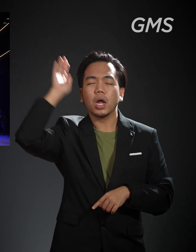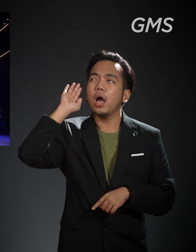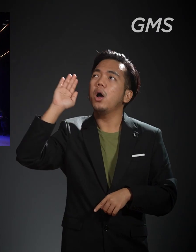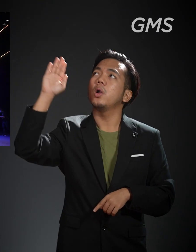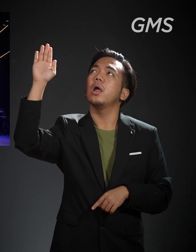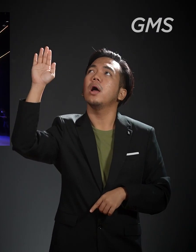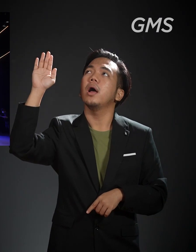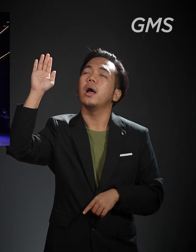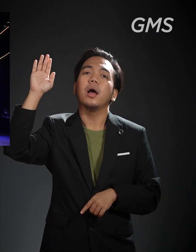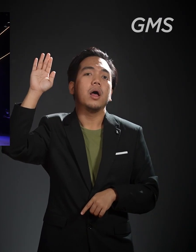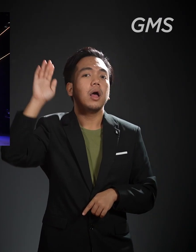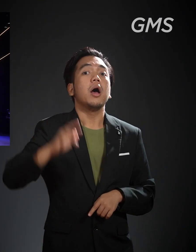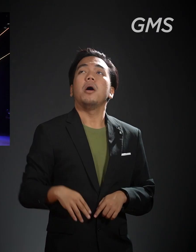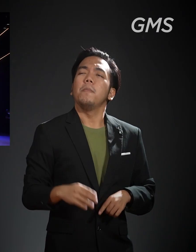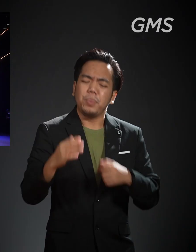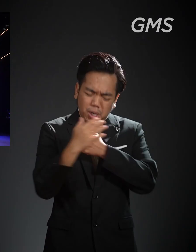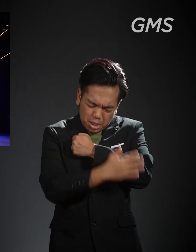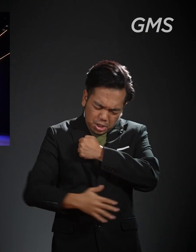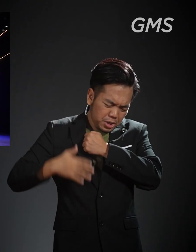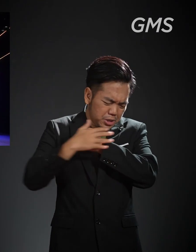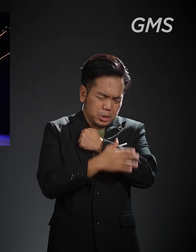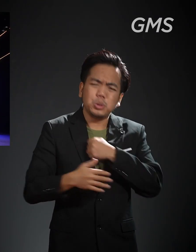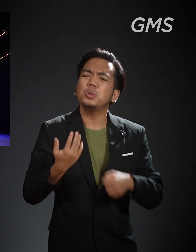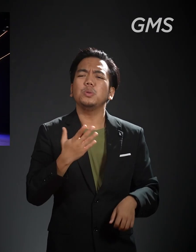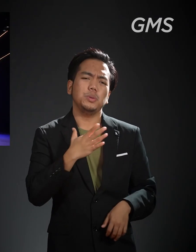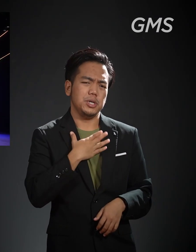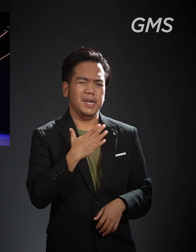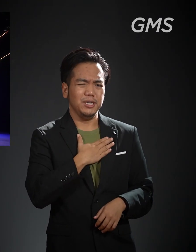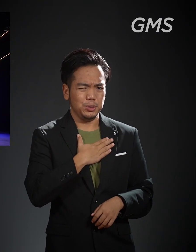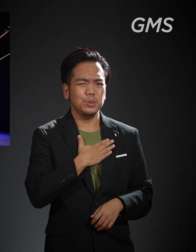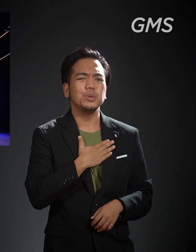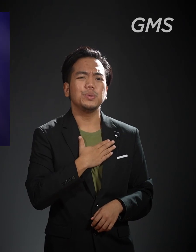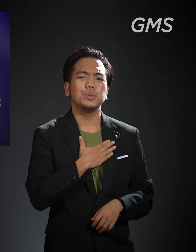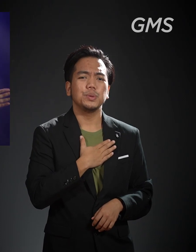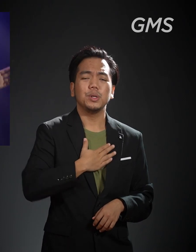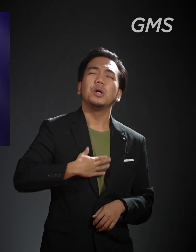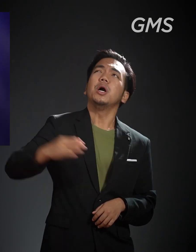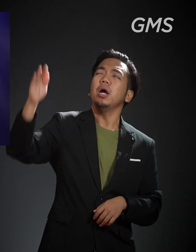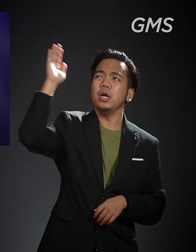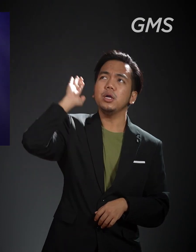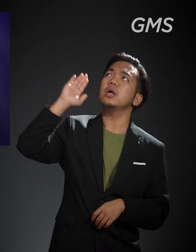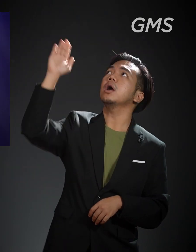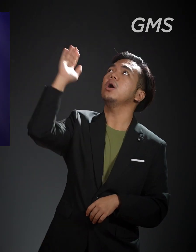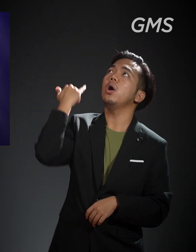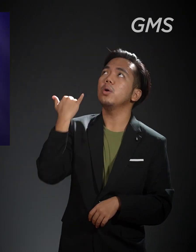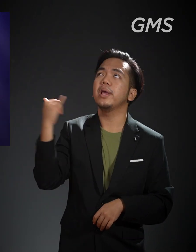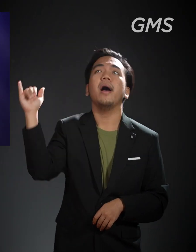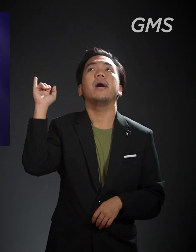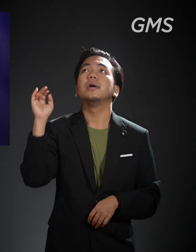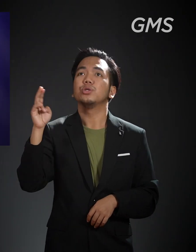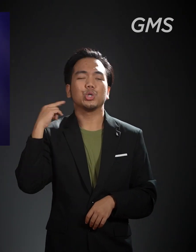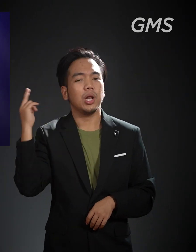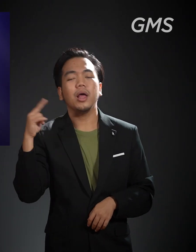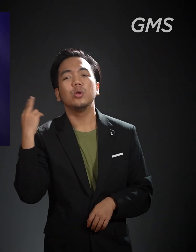Yesus Allah perlindunganku. Engkau